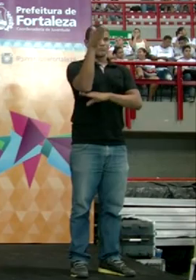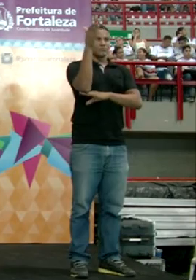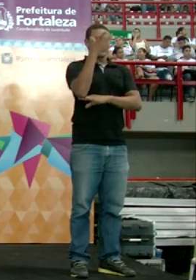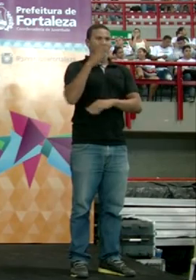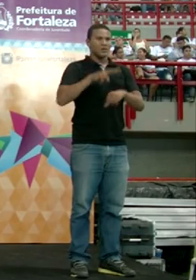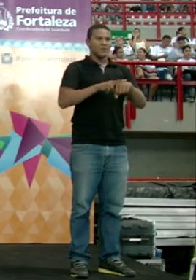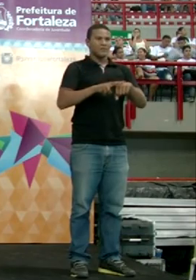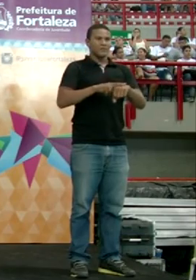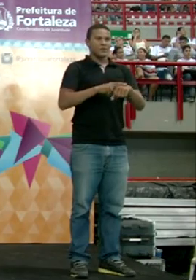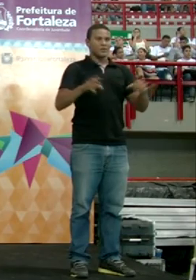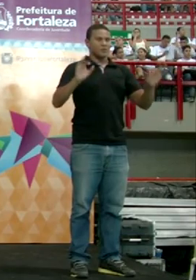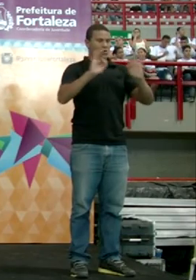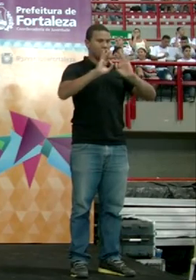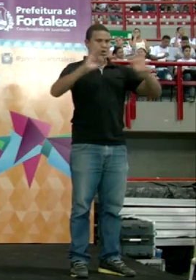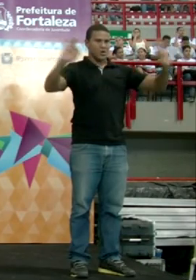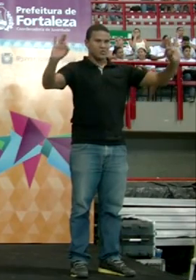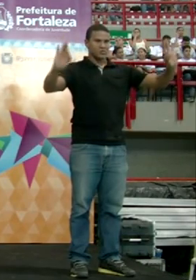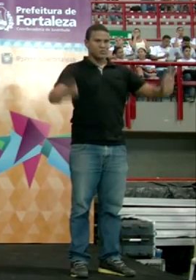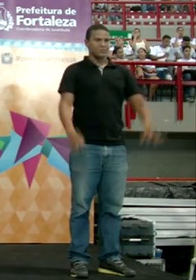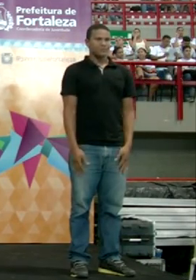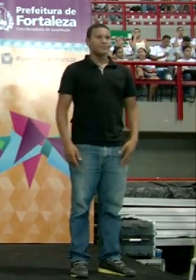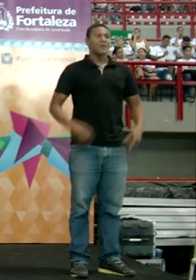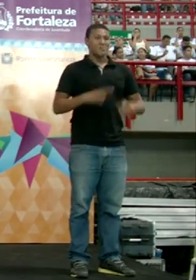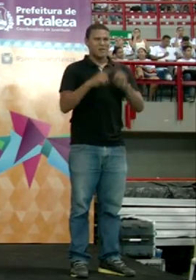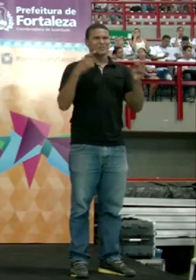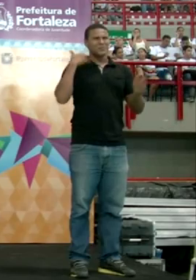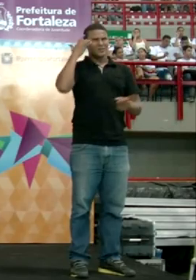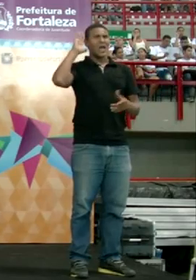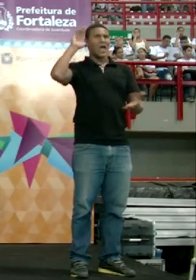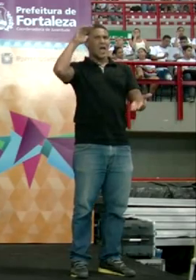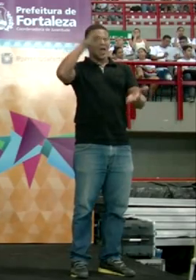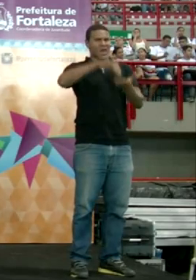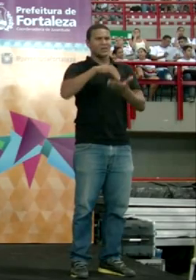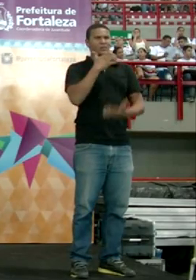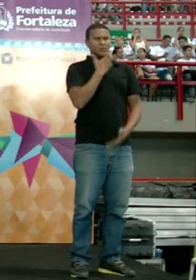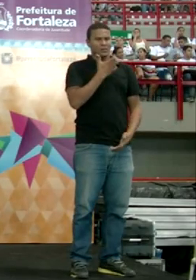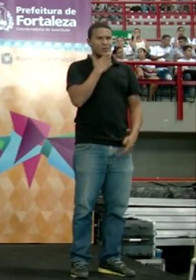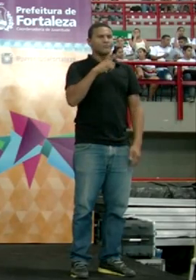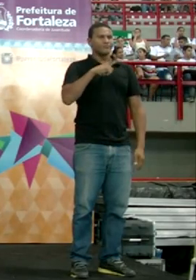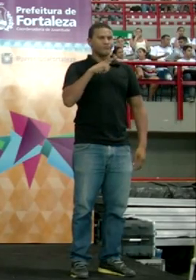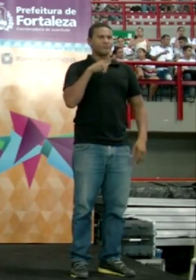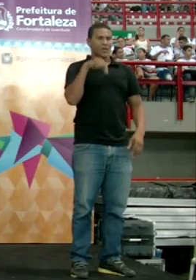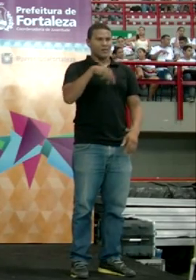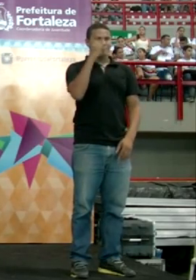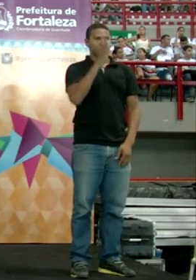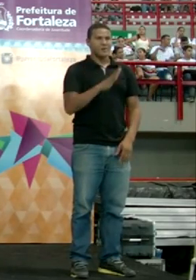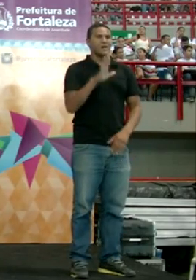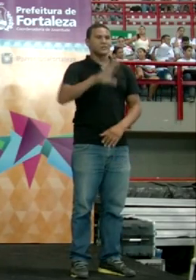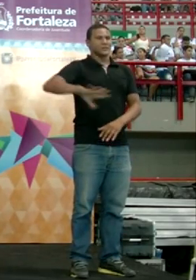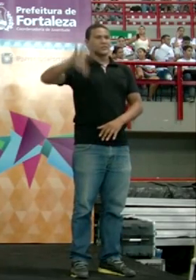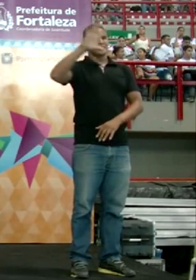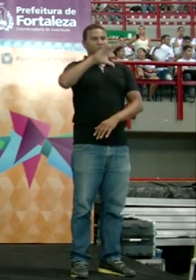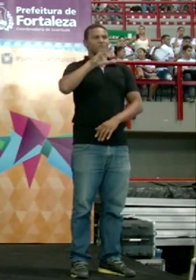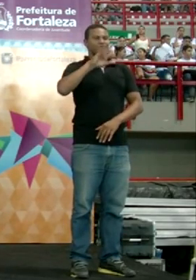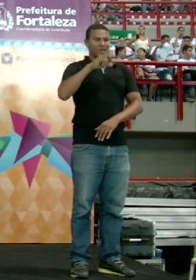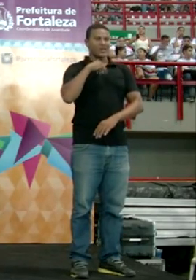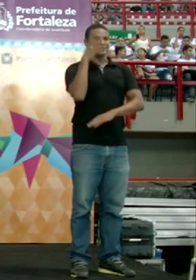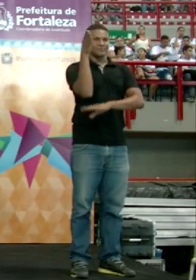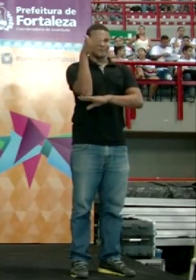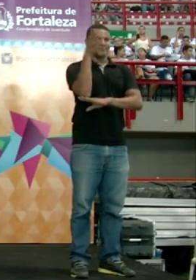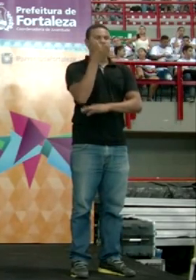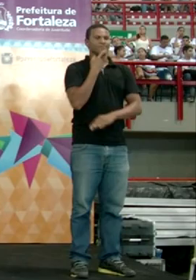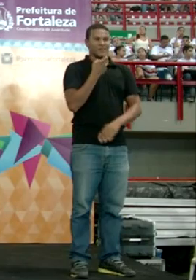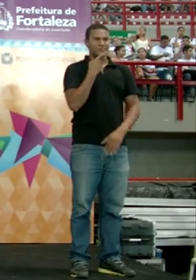gente paga menos pela eletricidade. Mas pelo menos até o final do ano, no Brasil, a gente vai continuar com bandeira